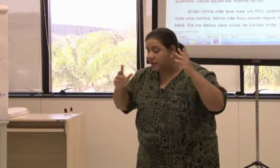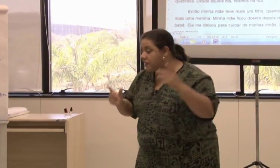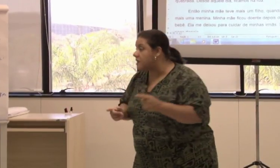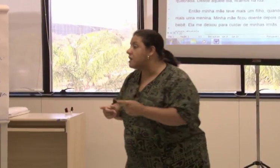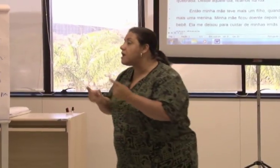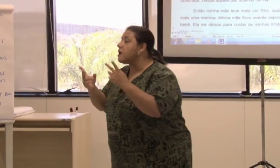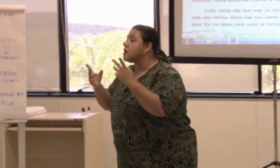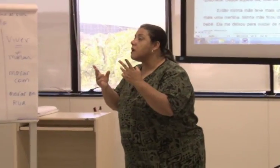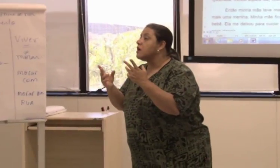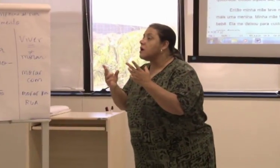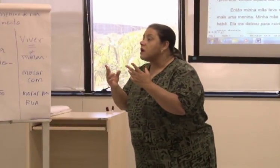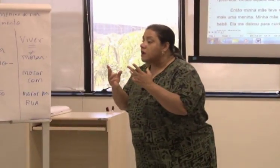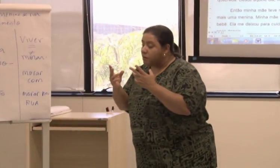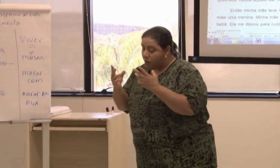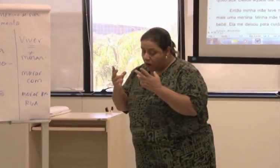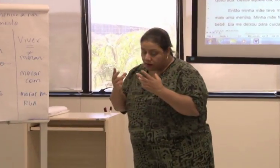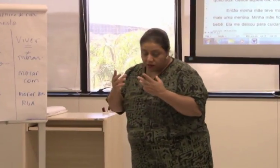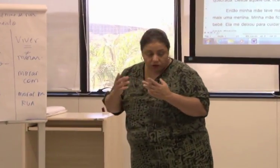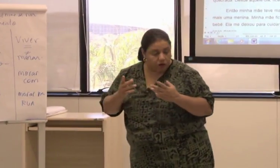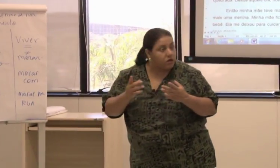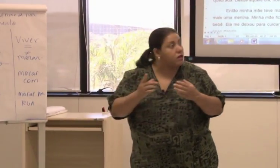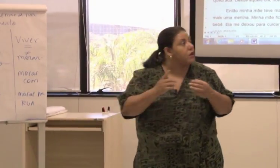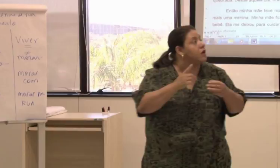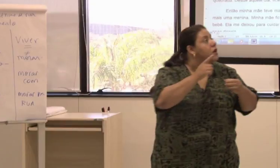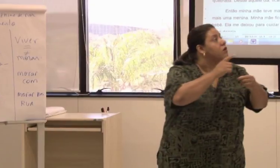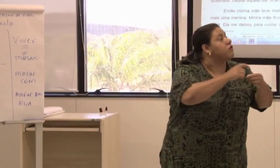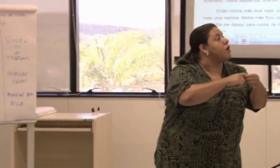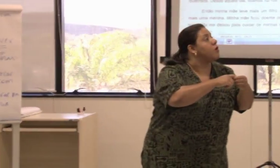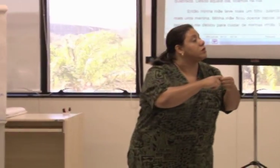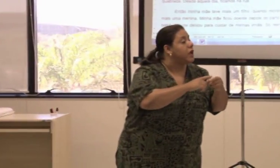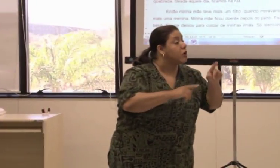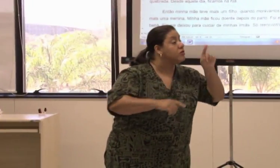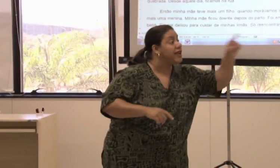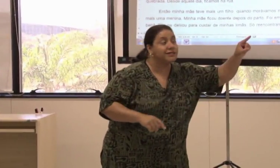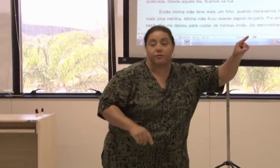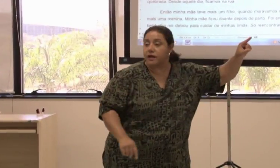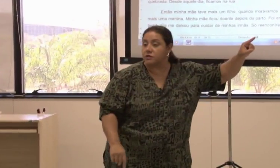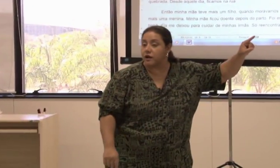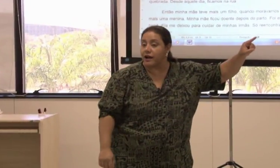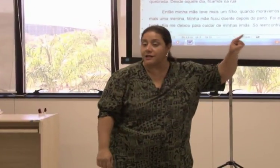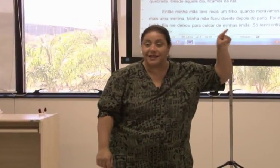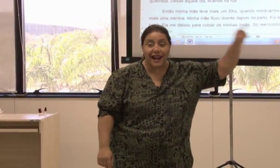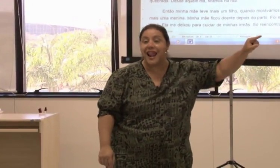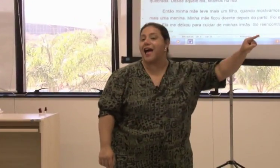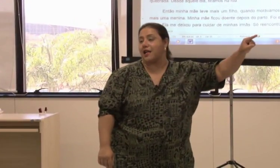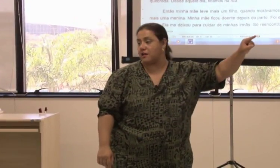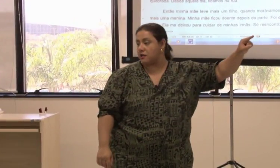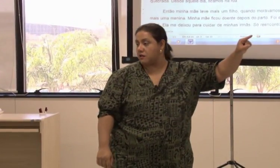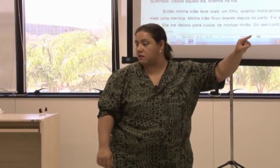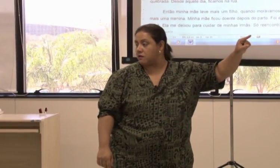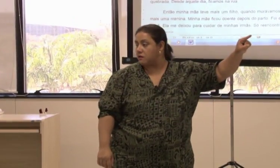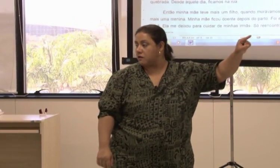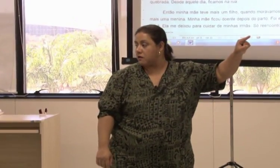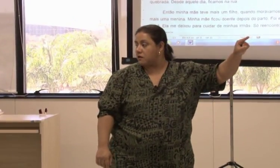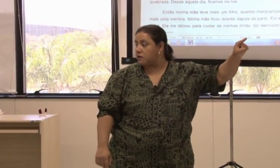que ir, bota, volta. Eu tenho que saber que a sua casa é lá.